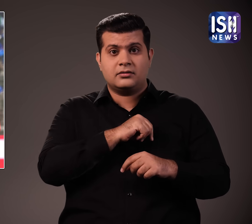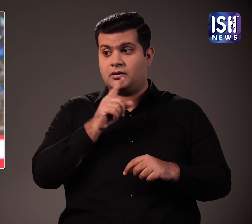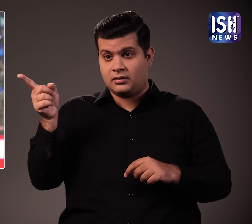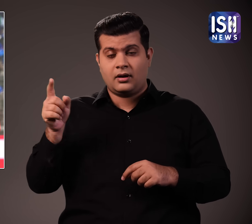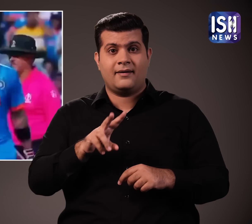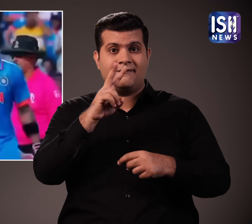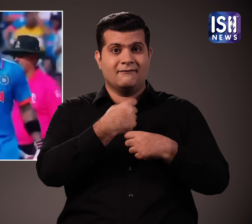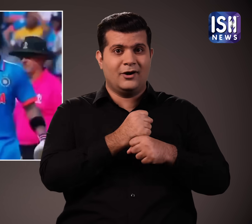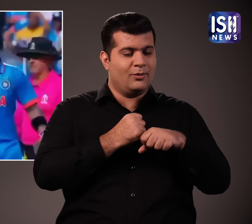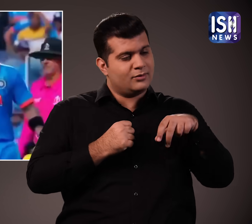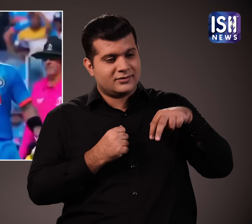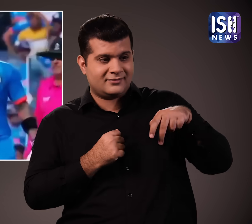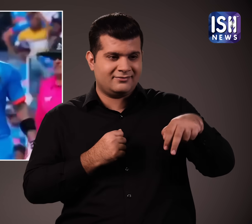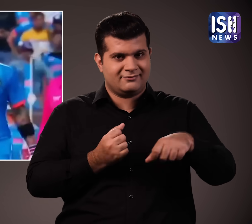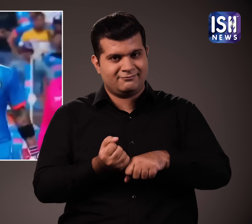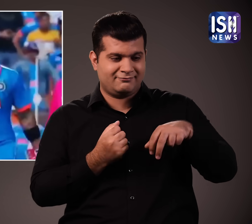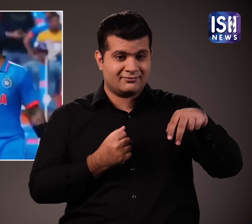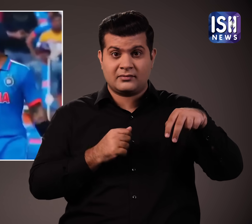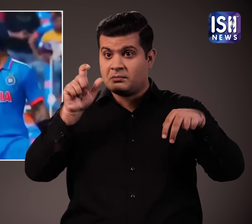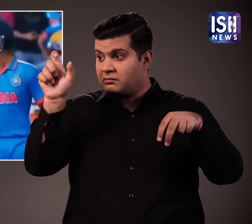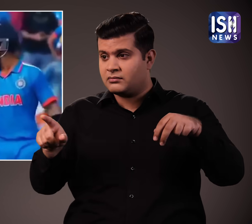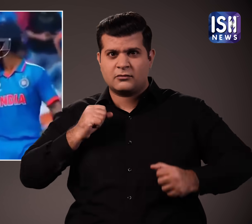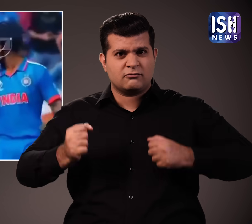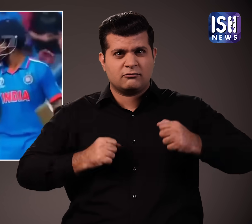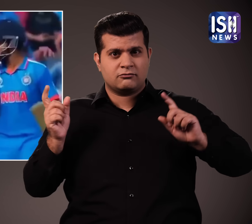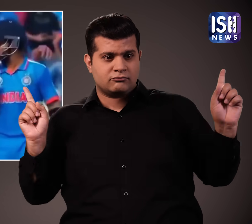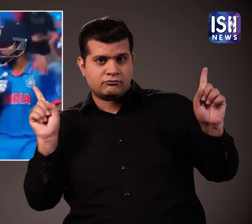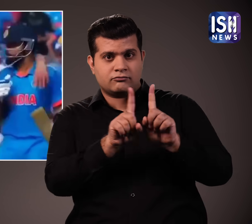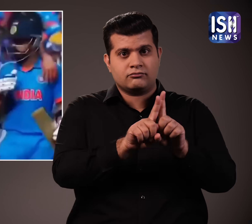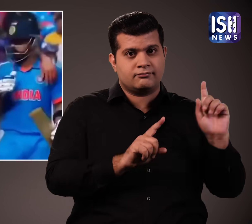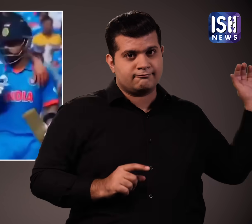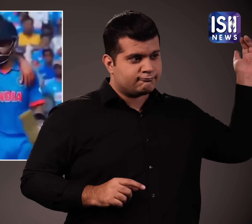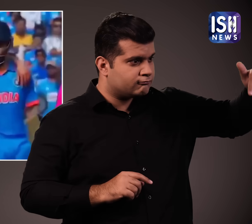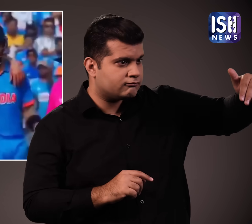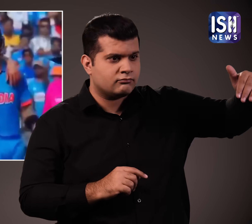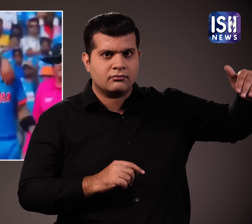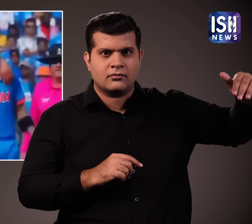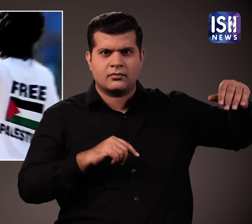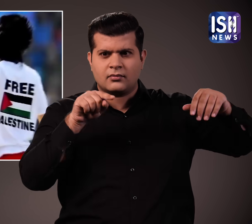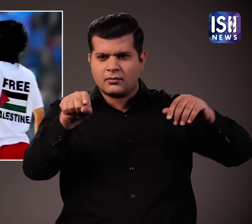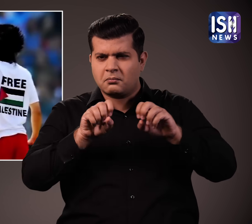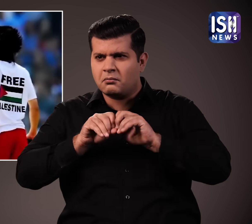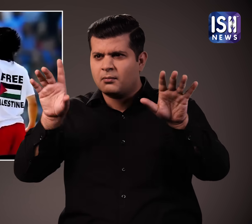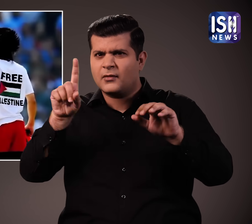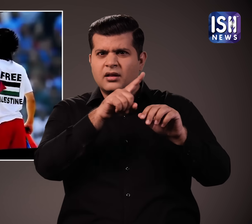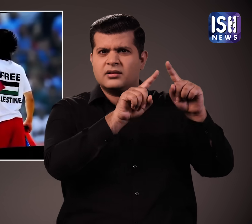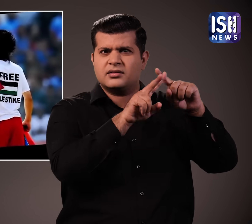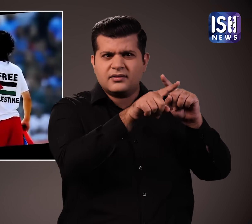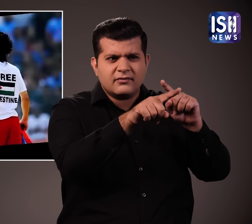जब विराड कोली बल्ले बाजी कर रहे थे तो उसने सुरक्षा का उलंगन किया और विराड कोली को गले लगा लिया ये टी-वी या OTT